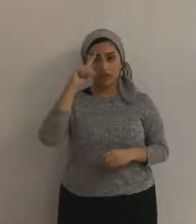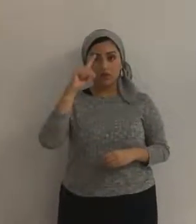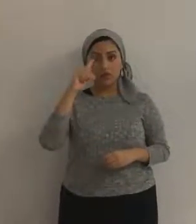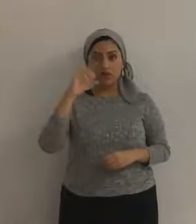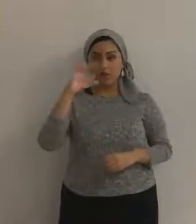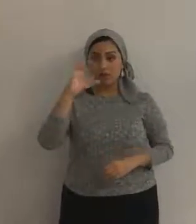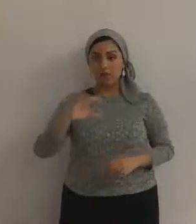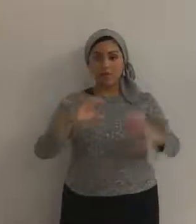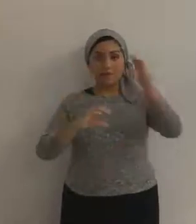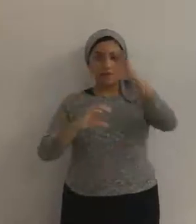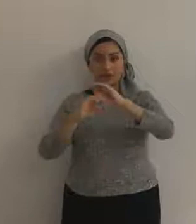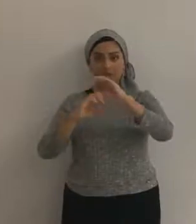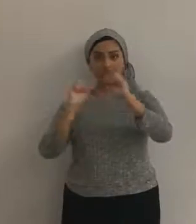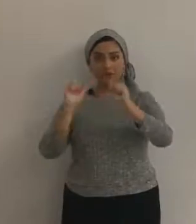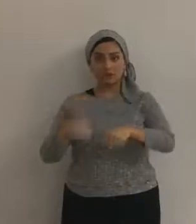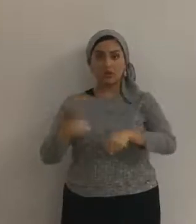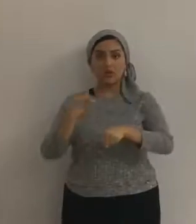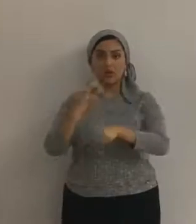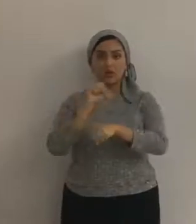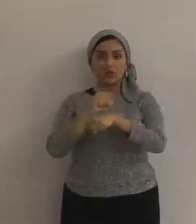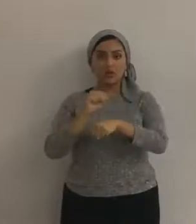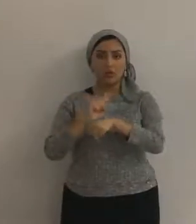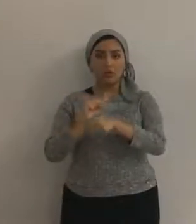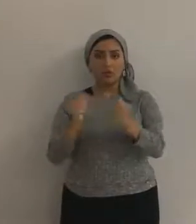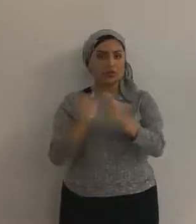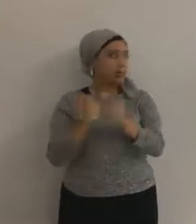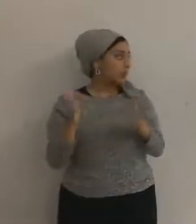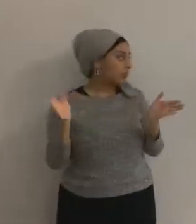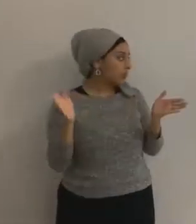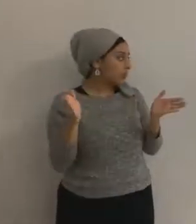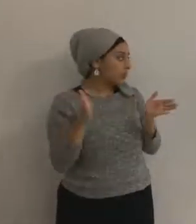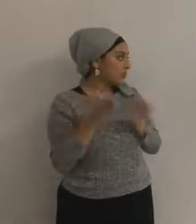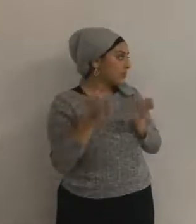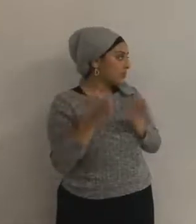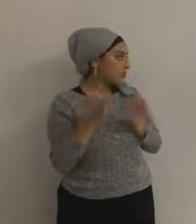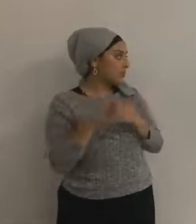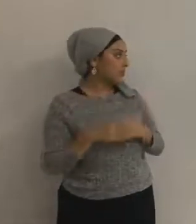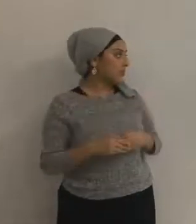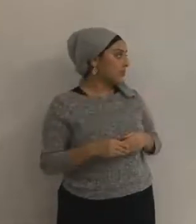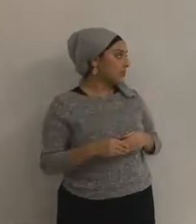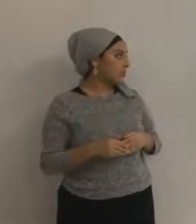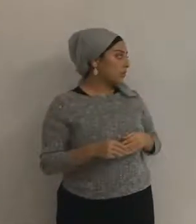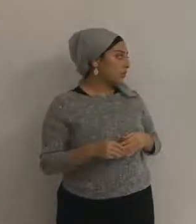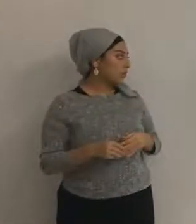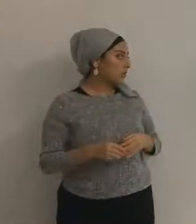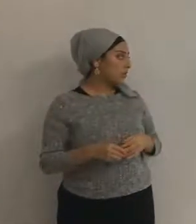se pudo haber trabajado con esta grúa. Sin embargo, utilizaron